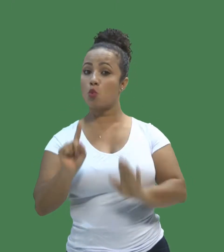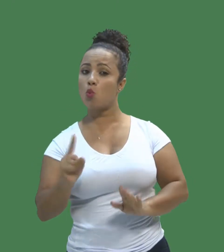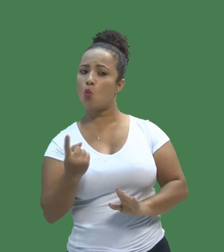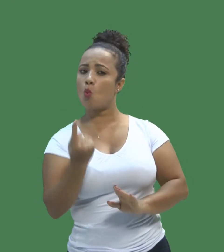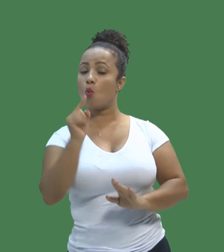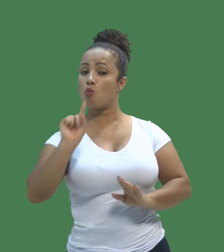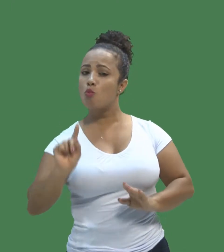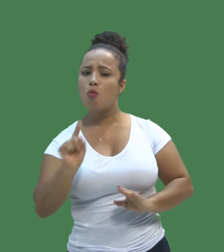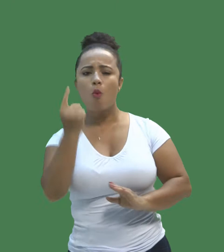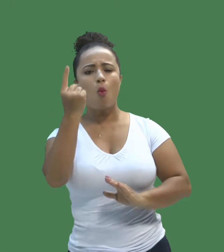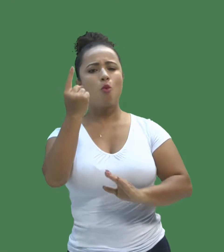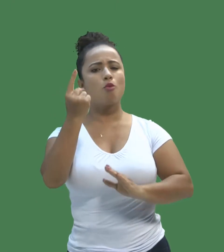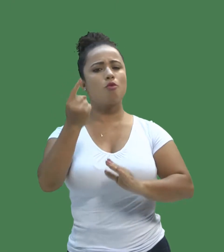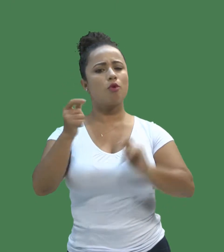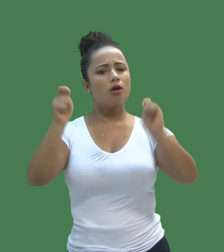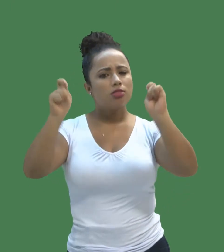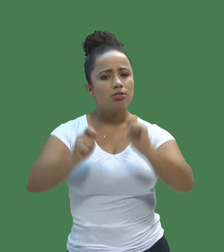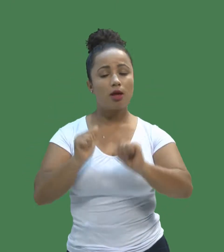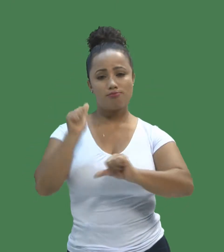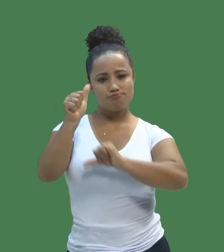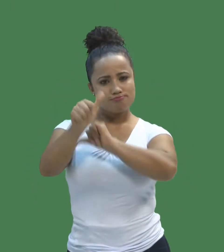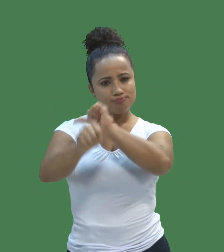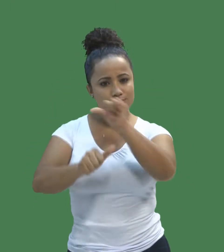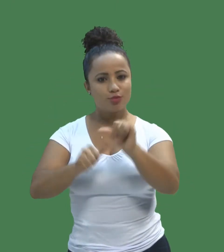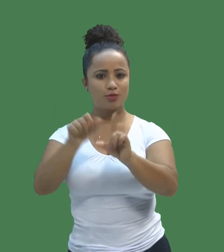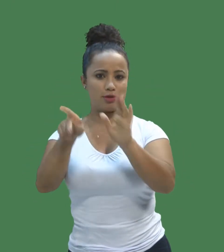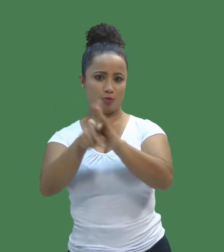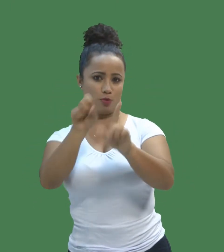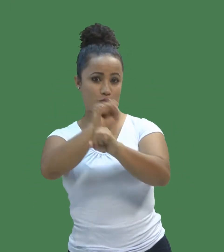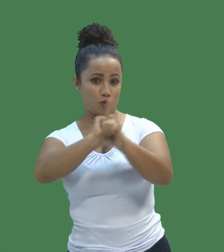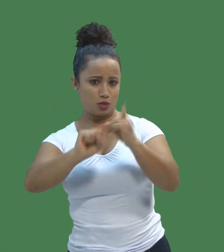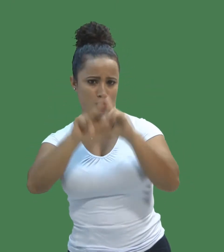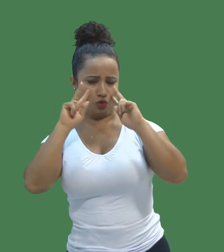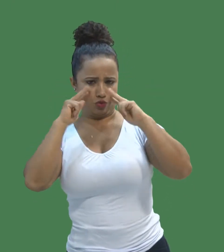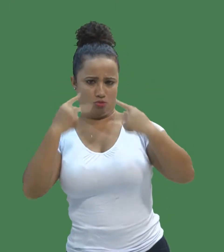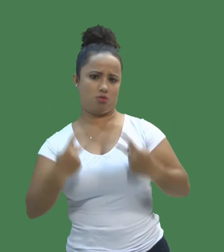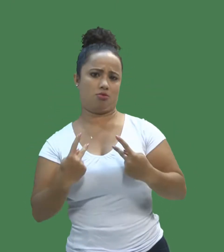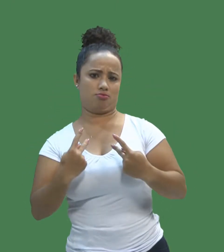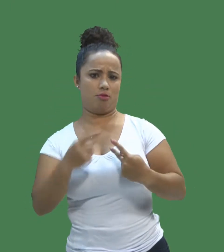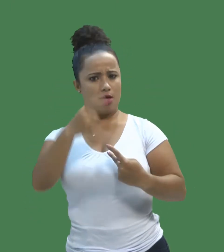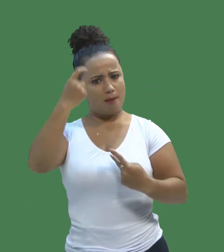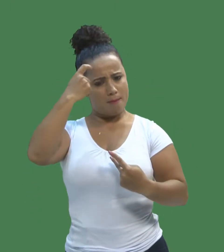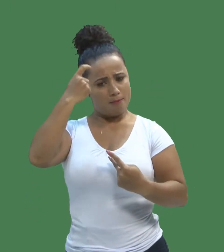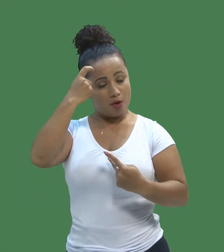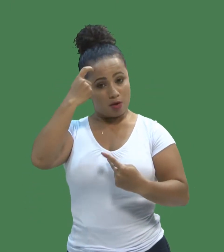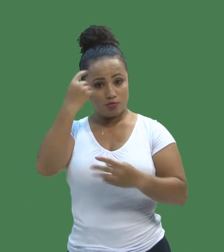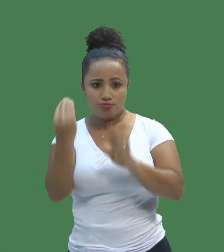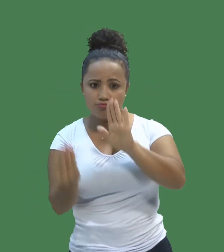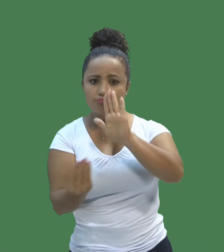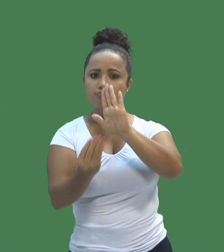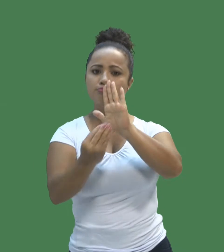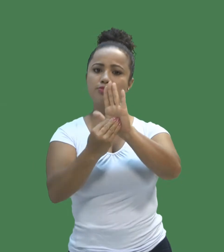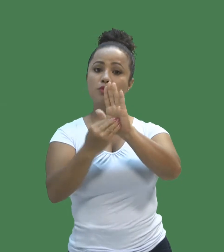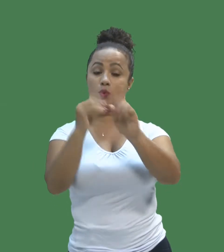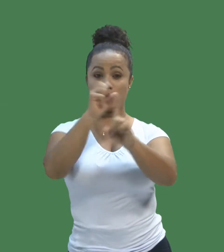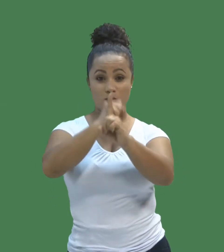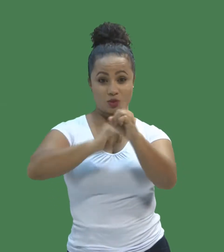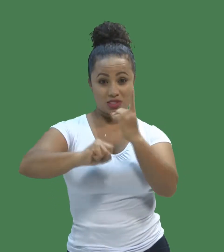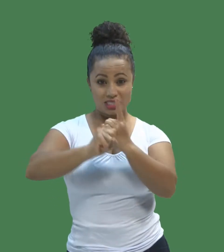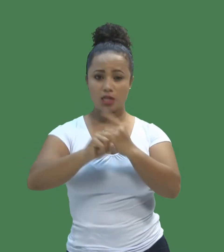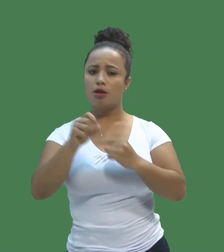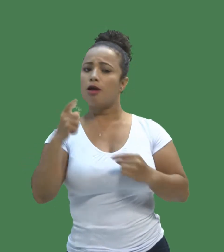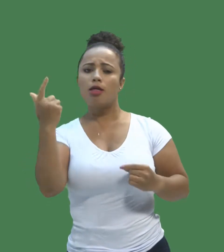humana a instauração de uma sociedade em que não houvesse nem classes e nem tampouco